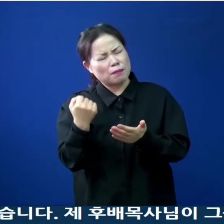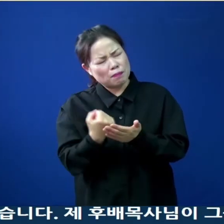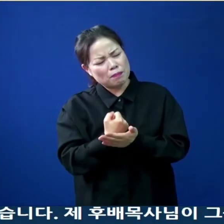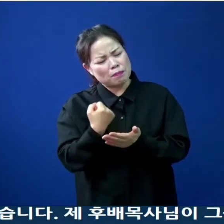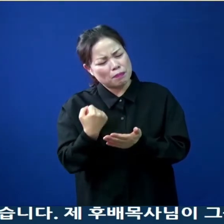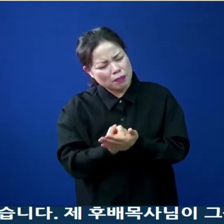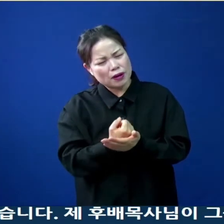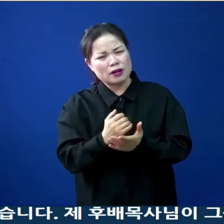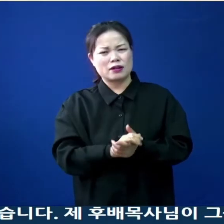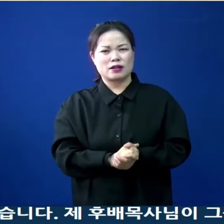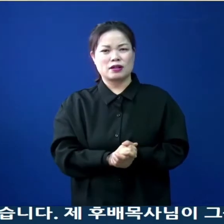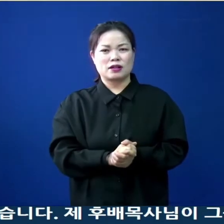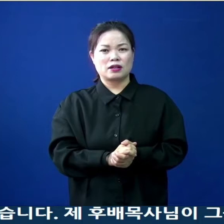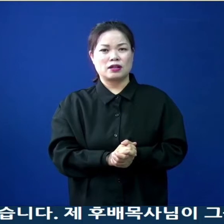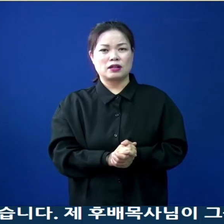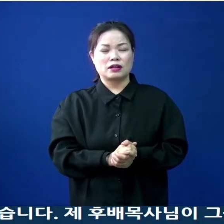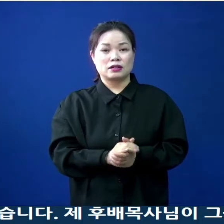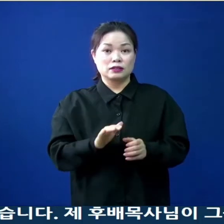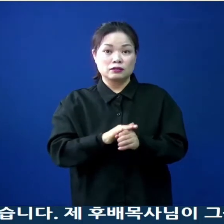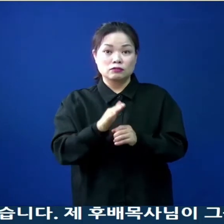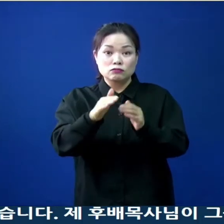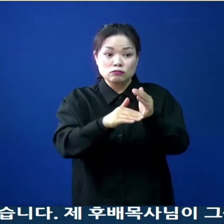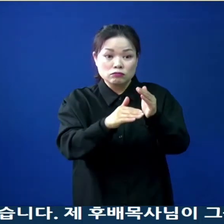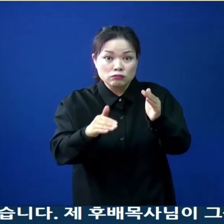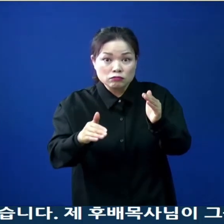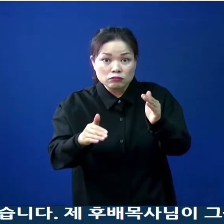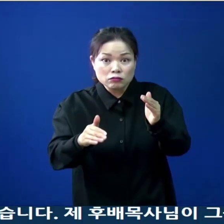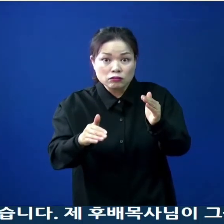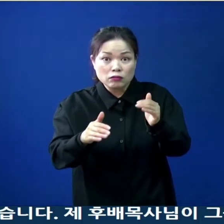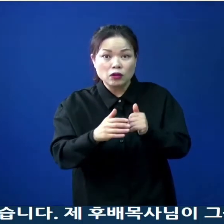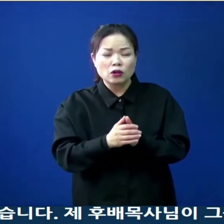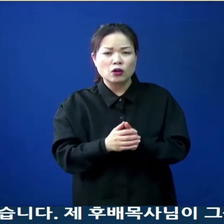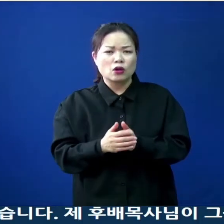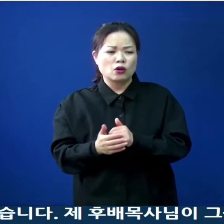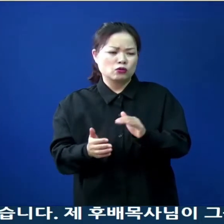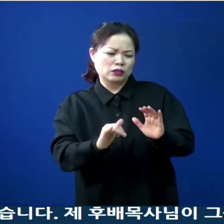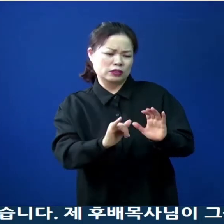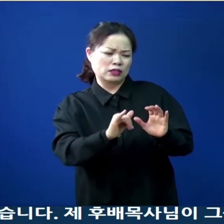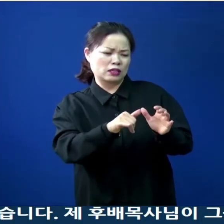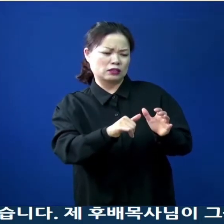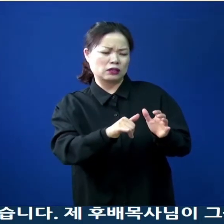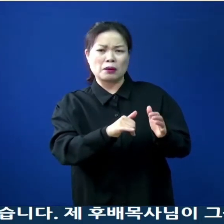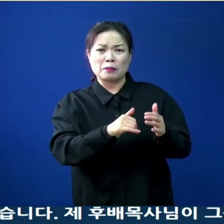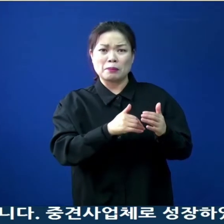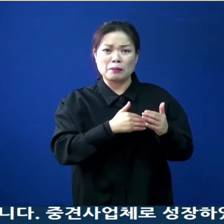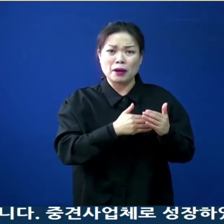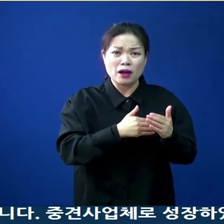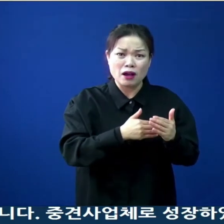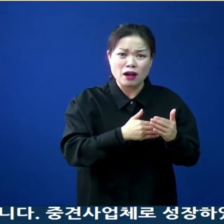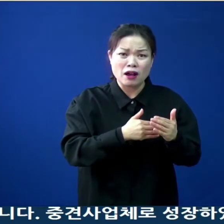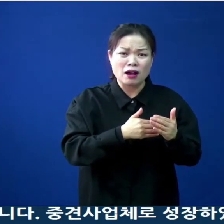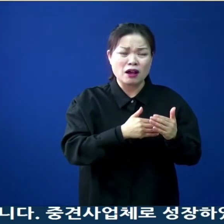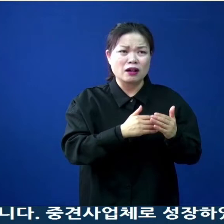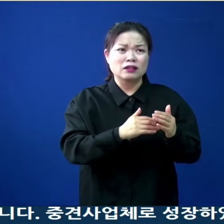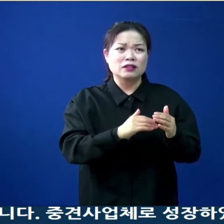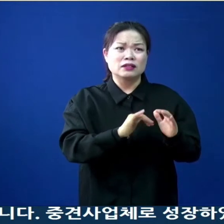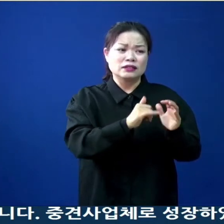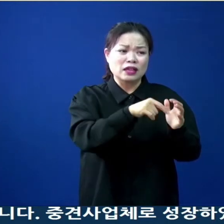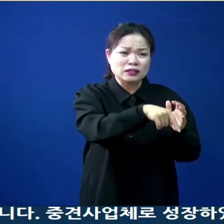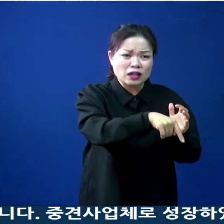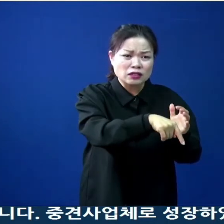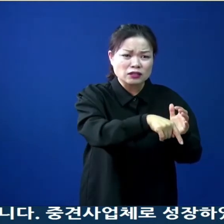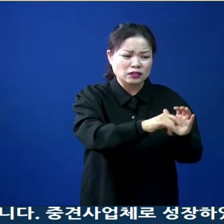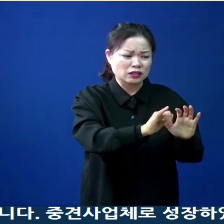안타까웠습니다. 사랑하는 성도 여러분, 우리가 세상 것에 조바심을 내면요, 세상 것에